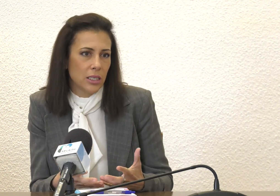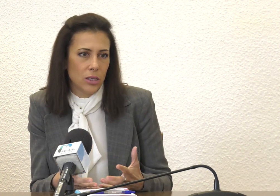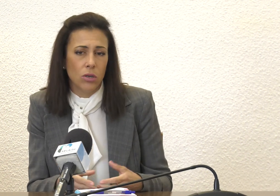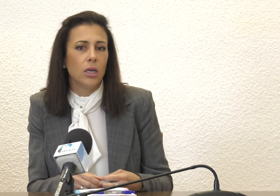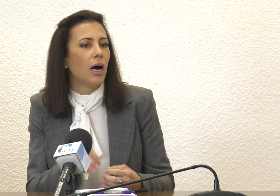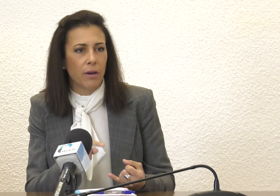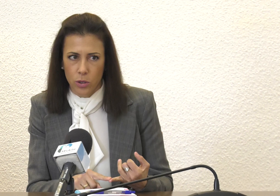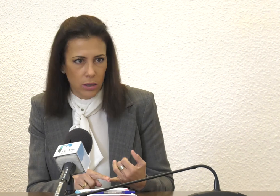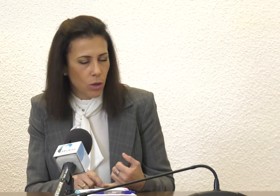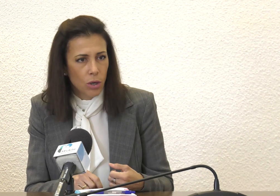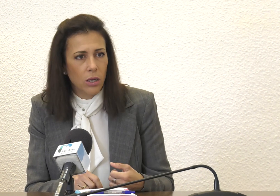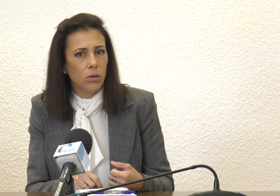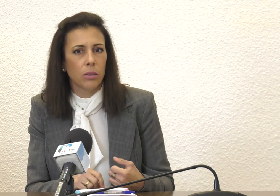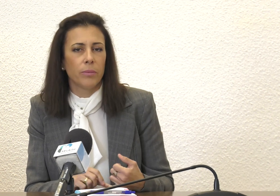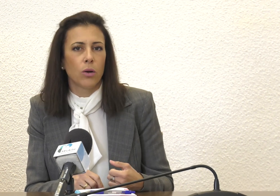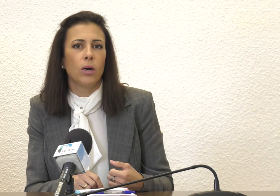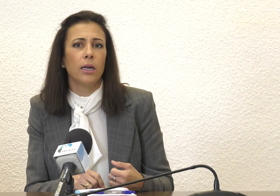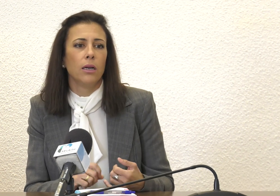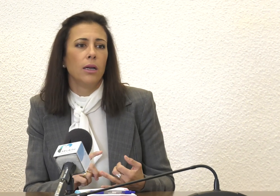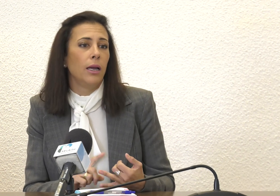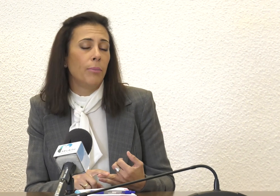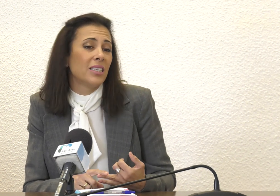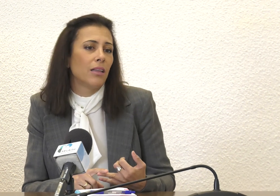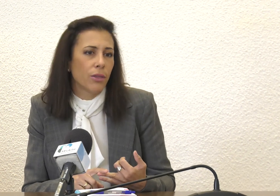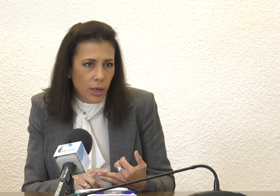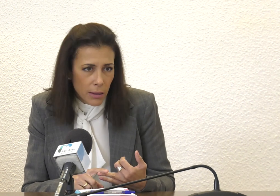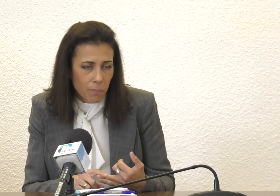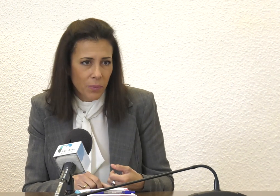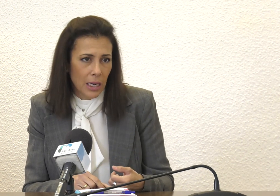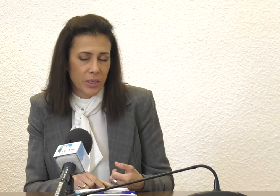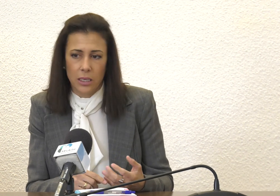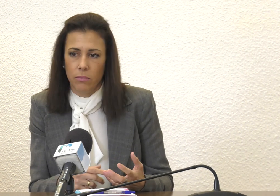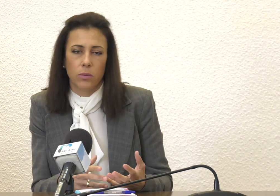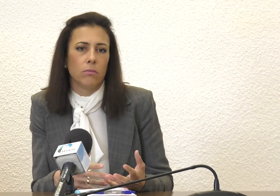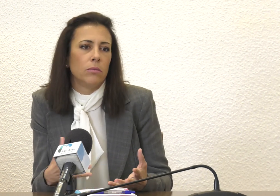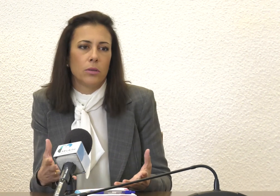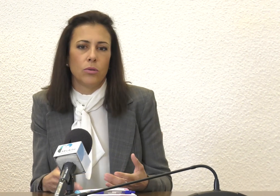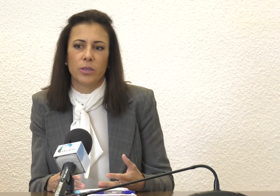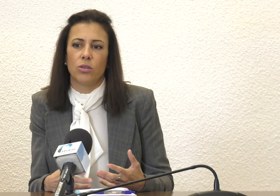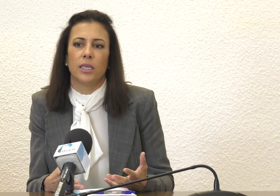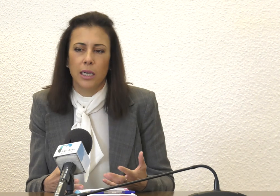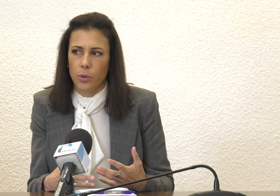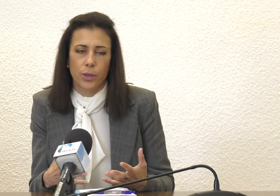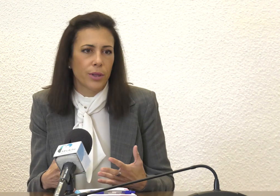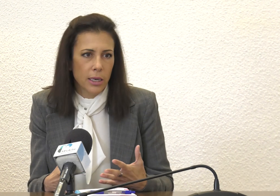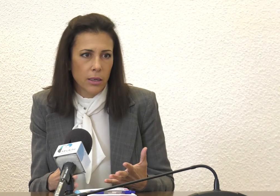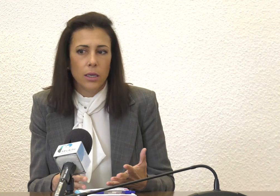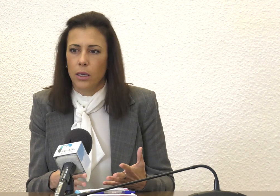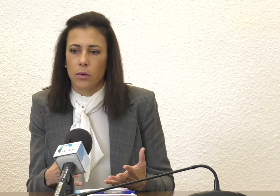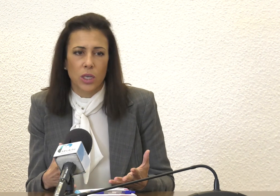entere. Alfabeto de astrológico en primer lugar, presentaciones, cuando una persona llega, pues buenos días, cómo se